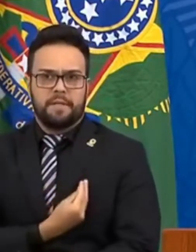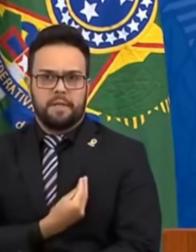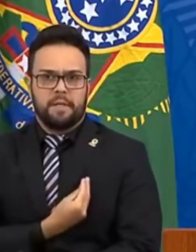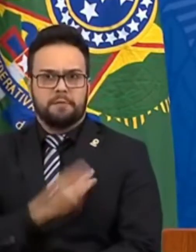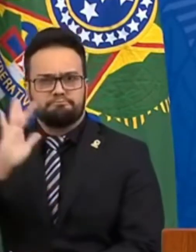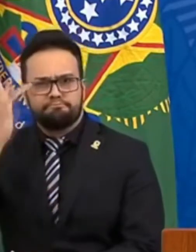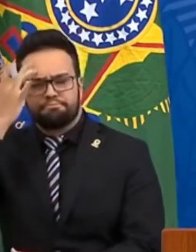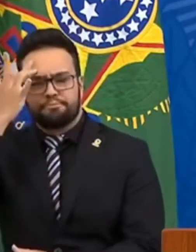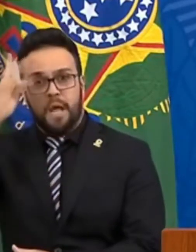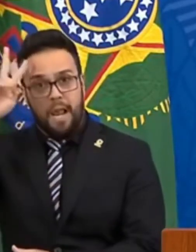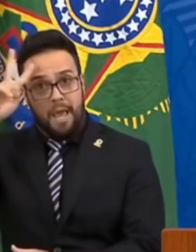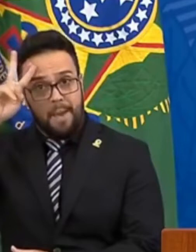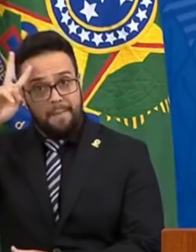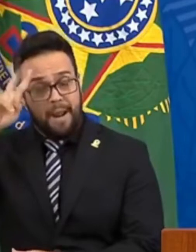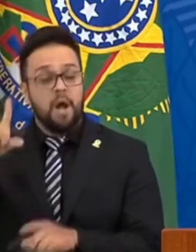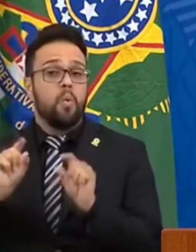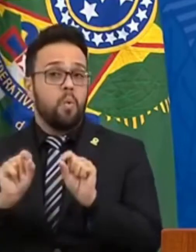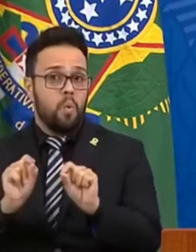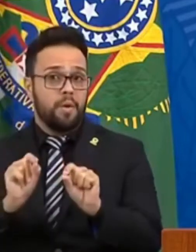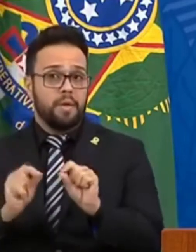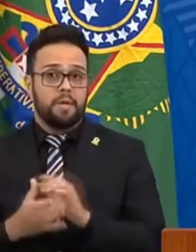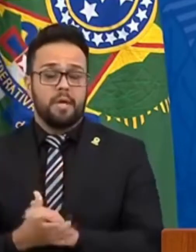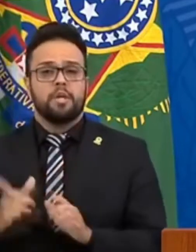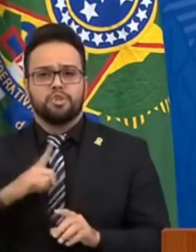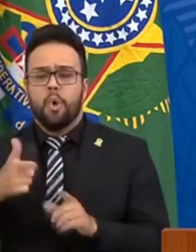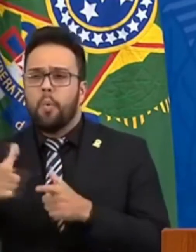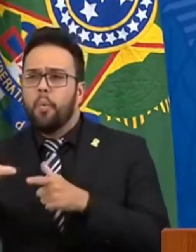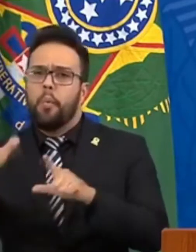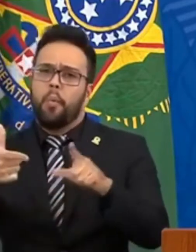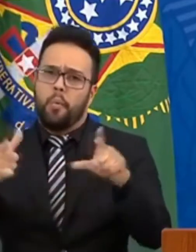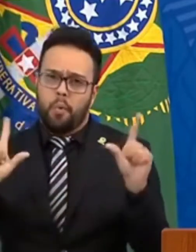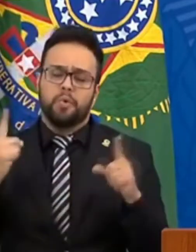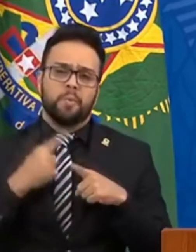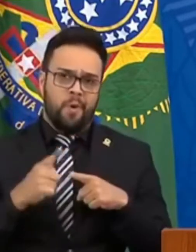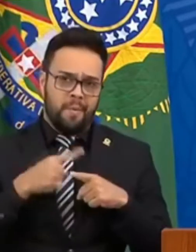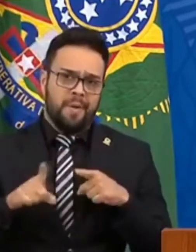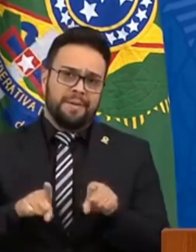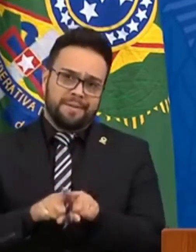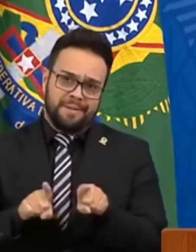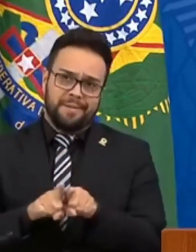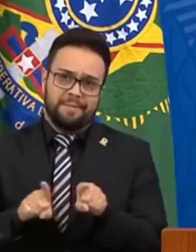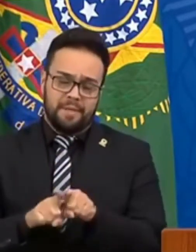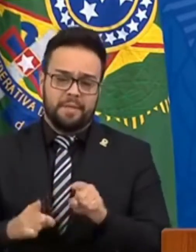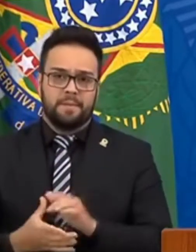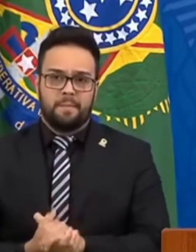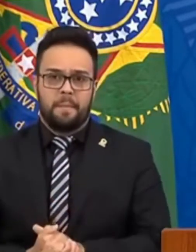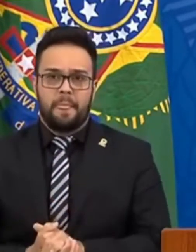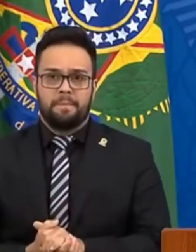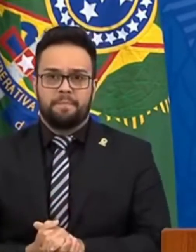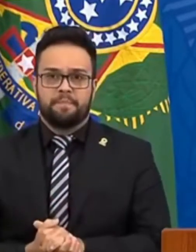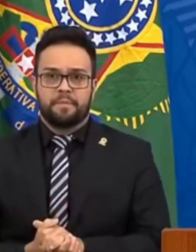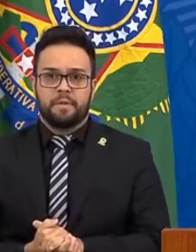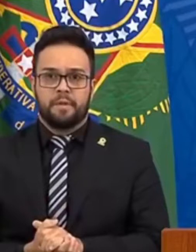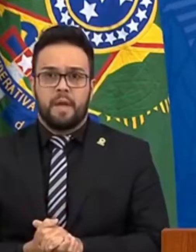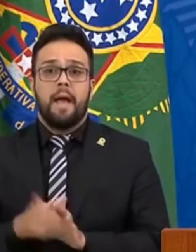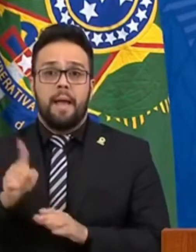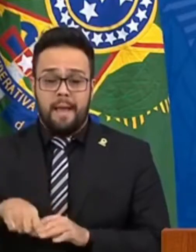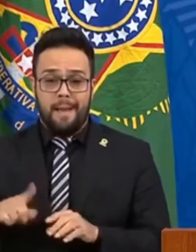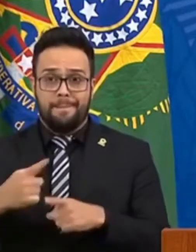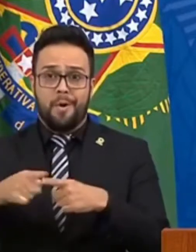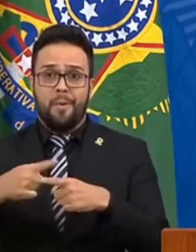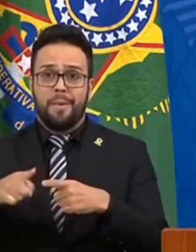esquecer que ao lado disso temos outros problemas e esse outro e a questão do